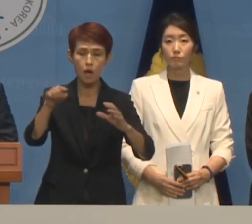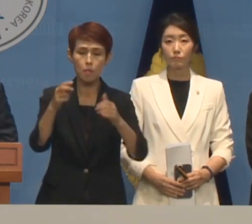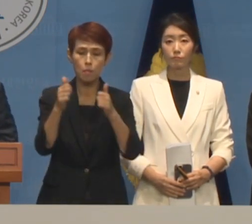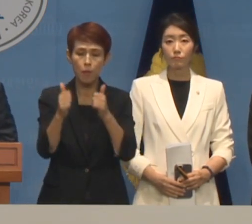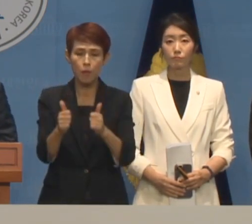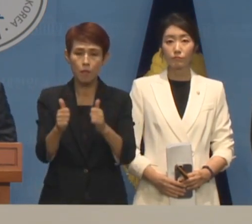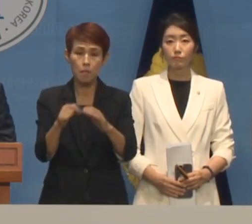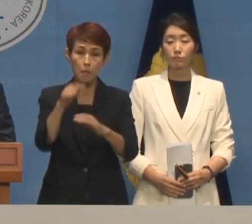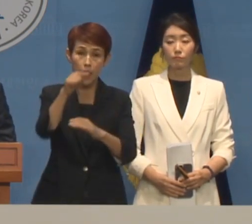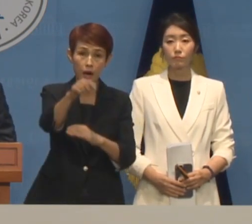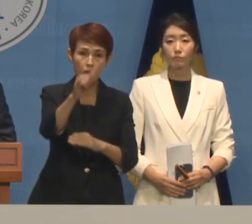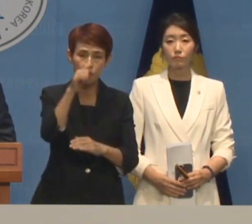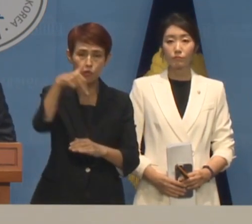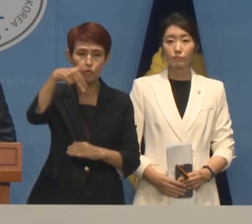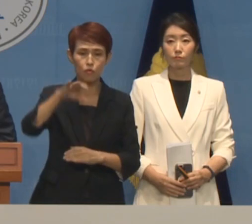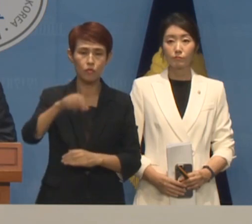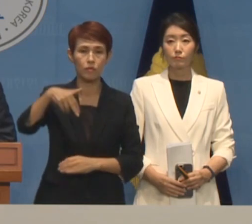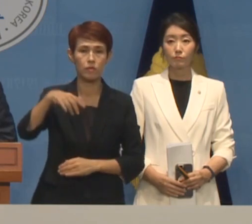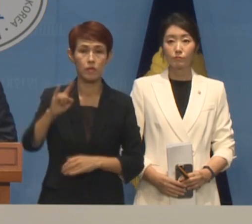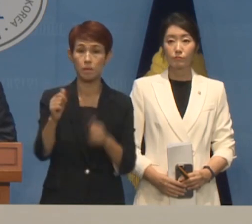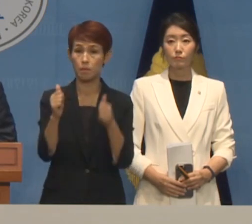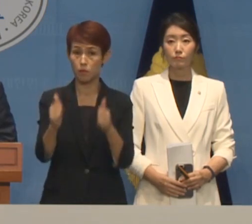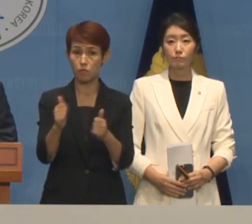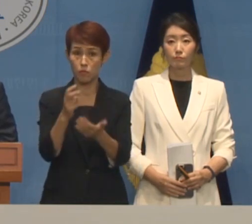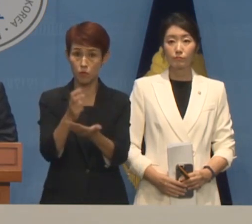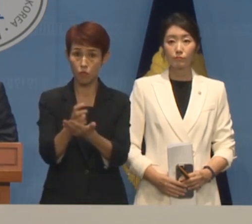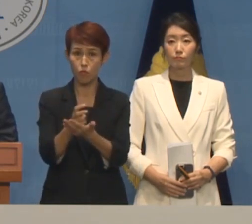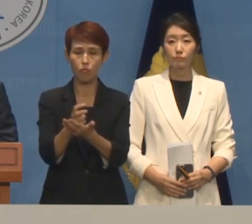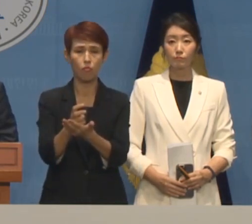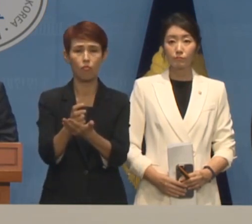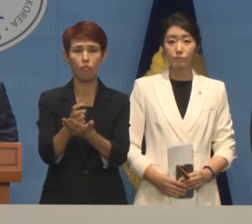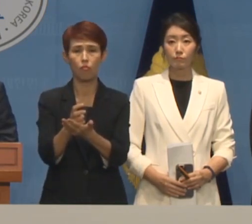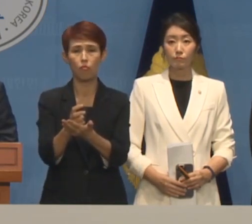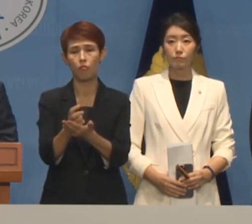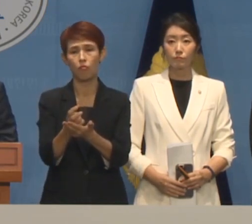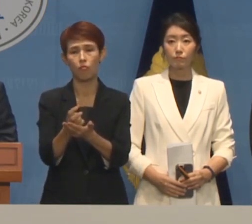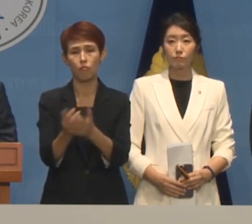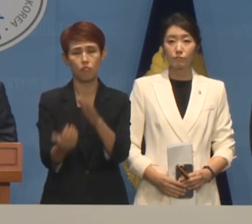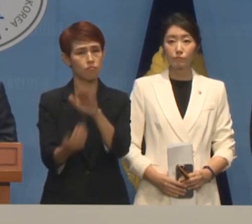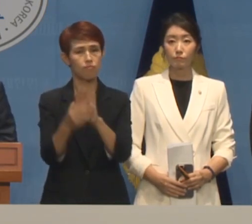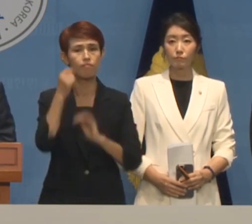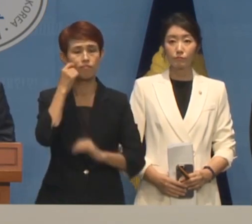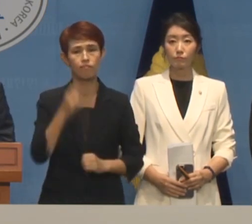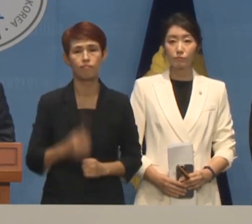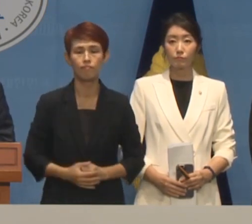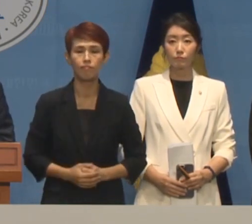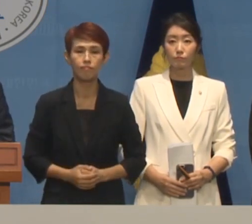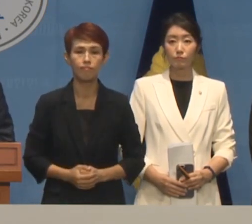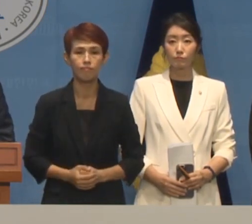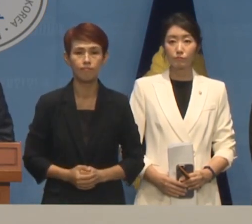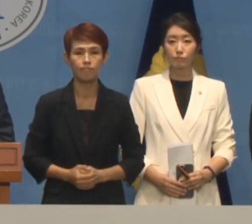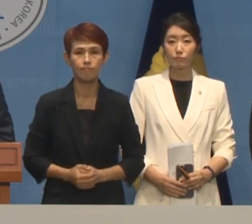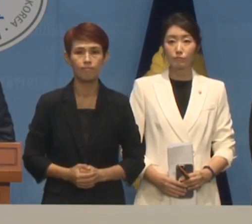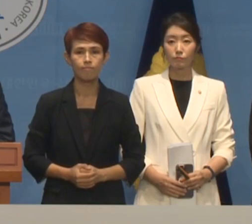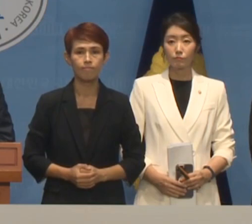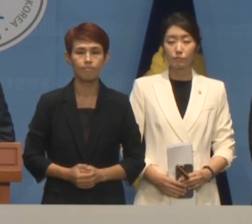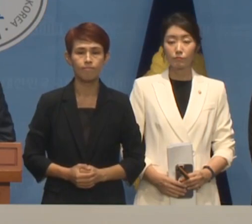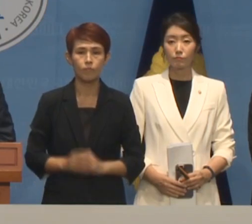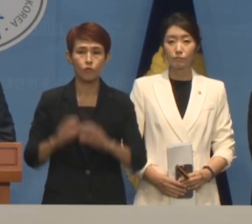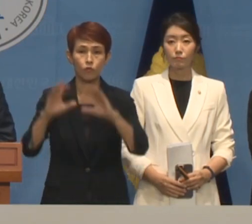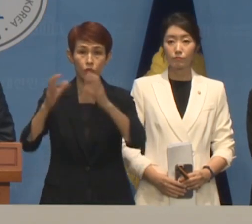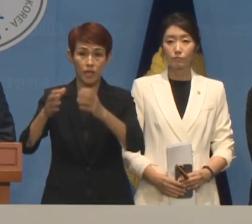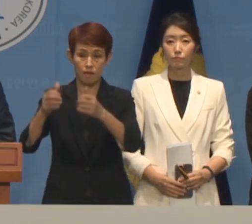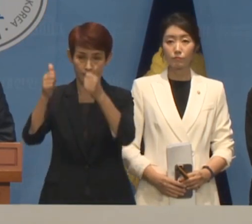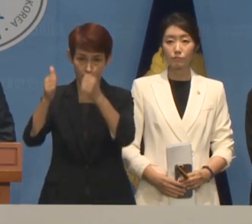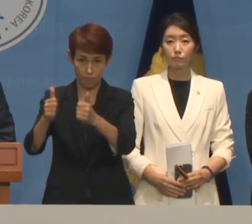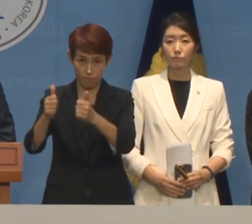이루어지는 국제중재 판정의 제도가 성립할 수 없기 때문입니다. 그렇습니다. 국제중재 판정